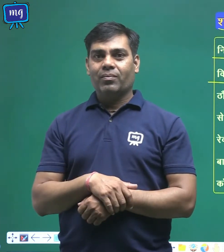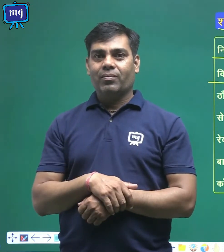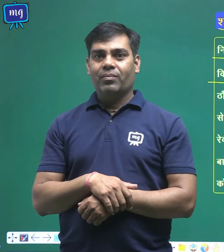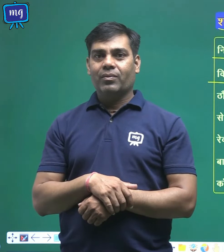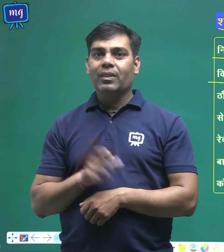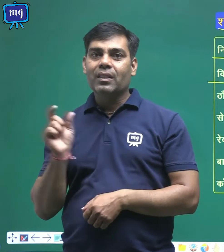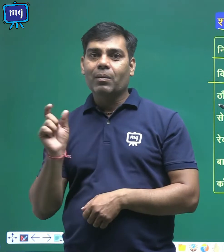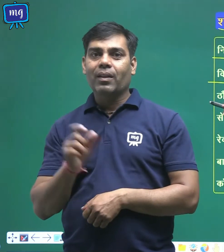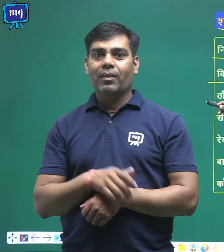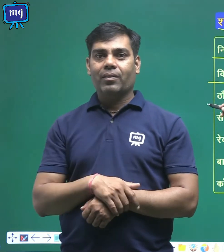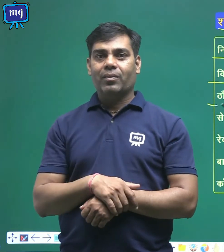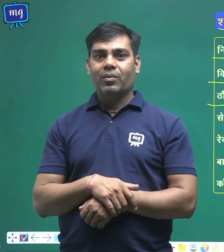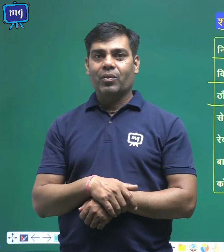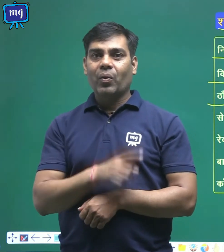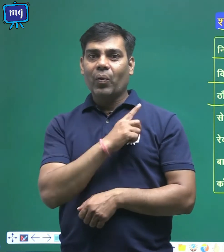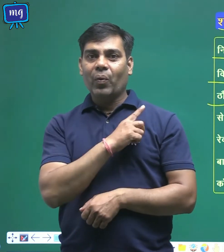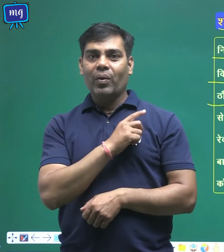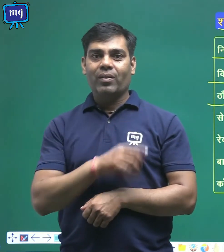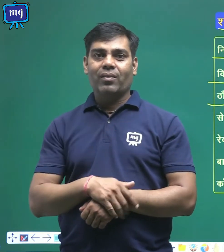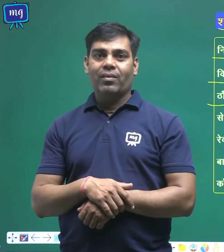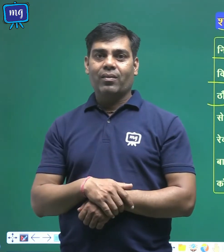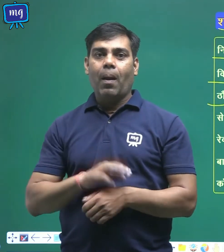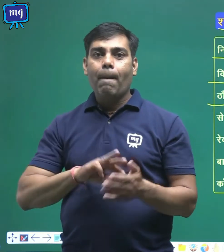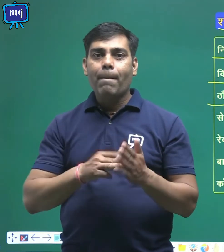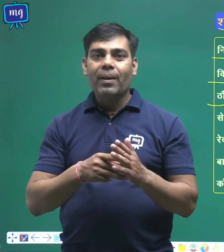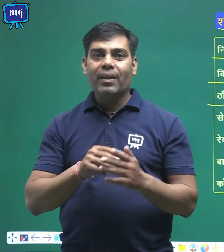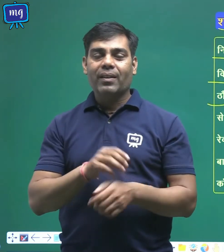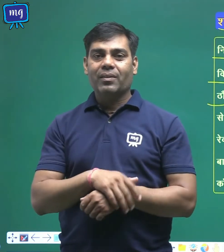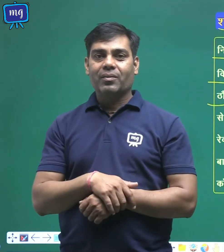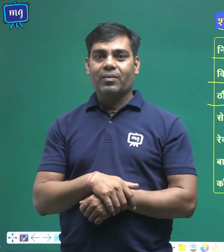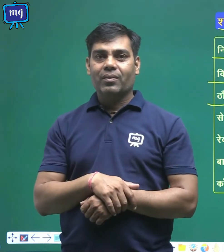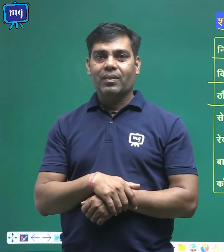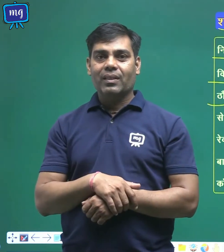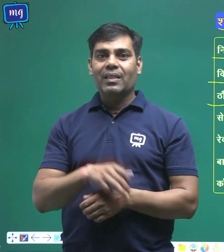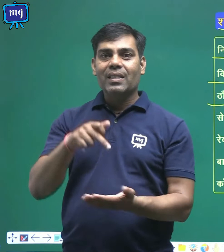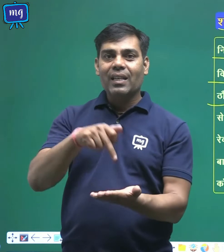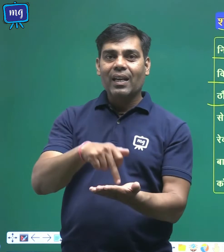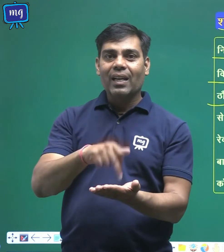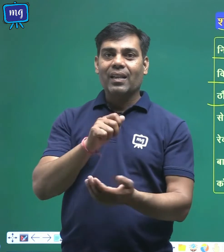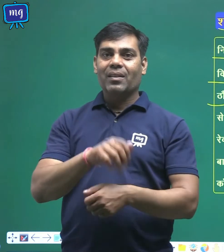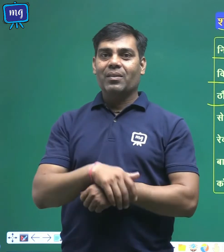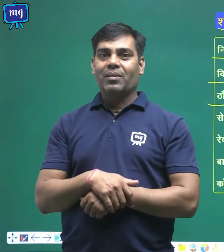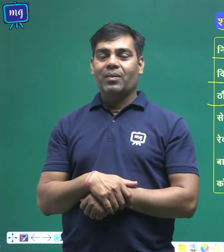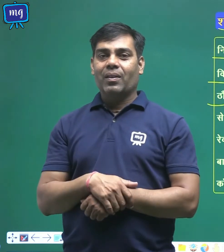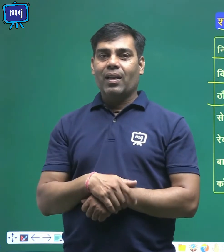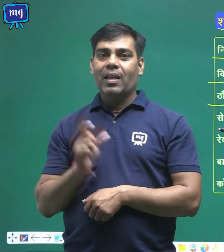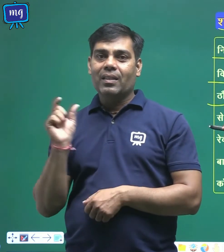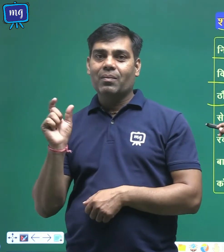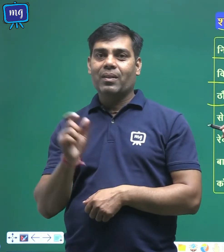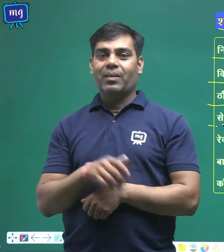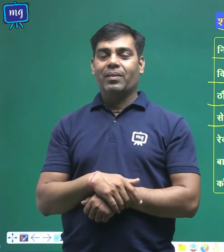शब्द है ठोड़, अर्थ है जगह। शब्द